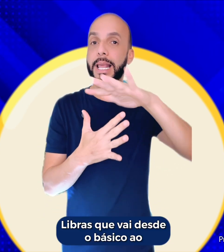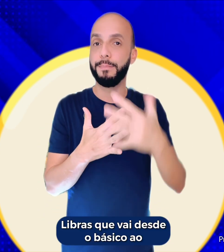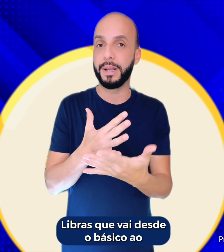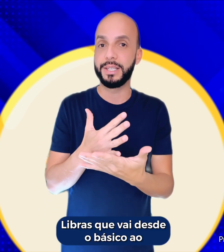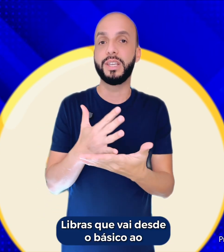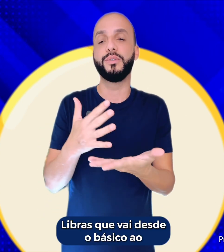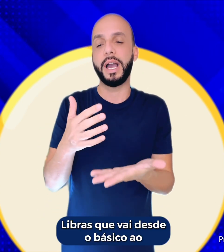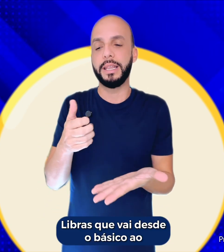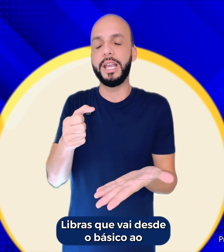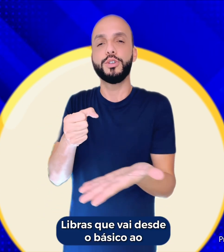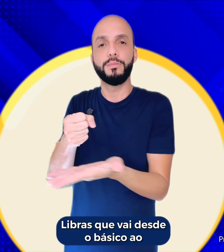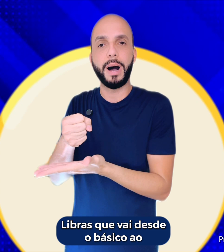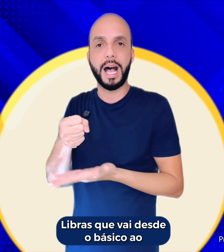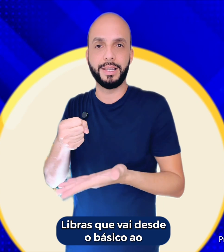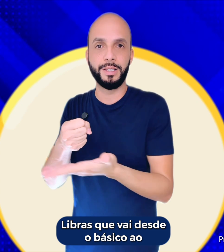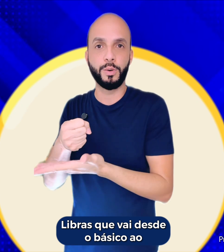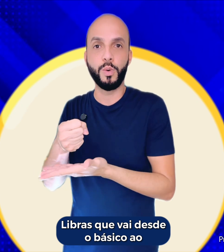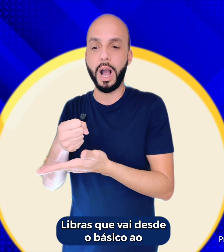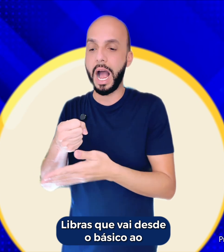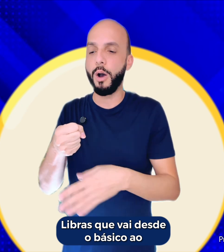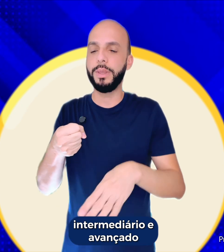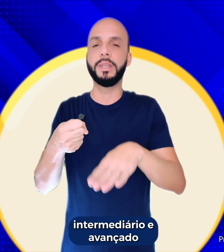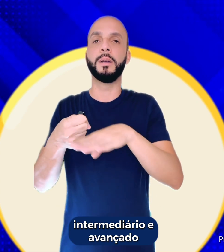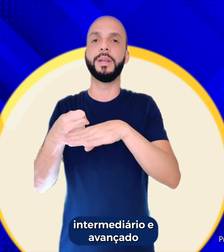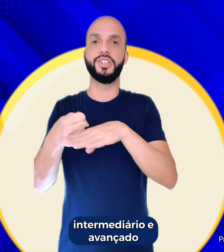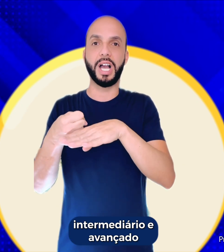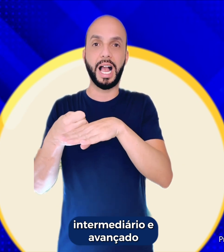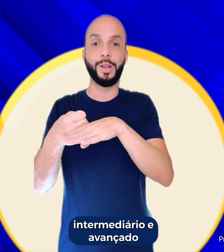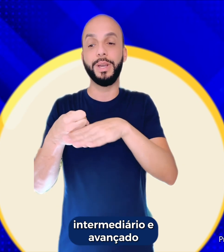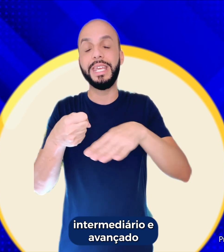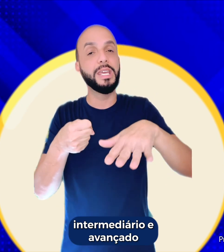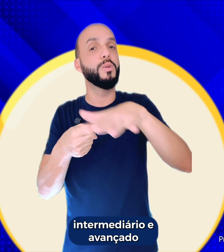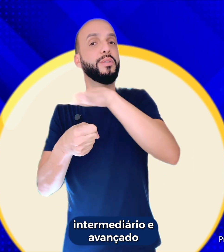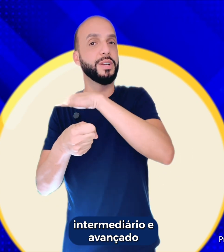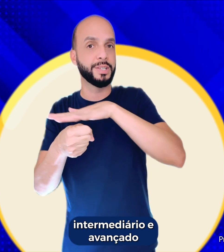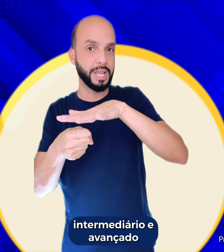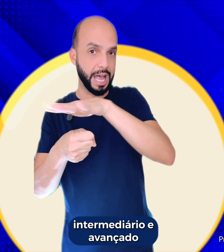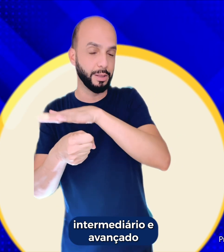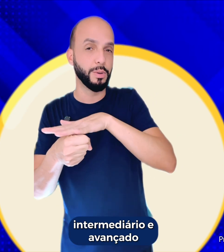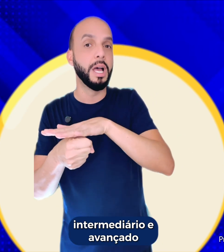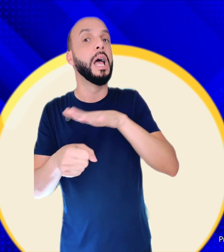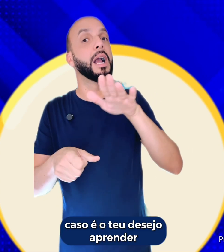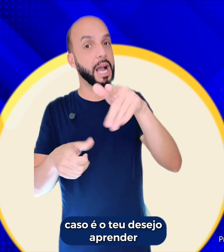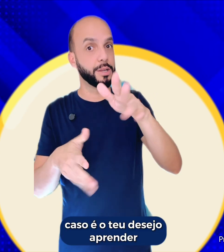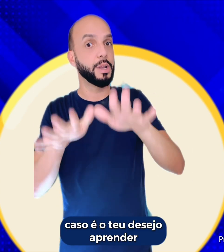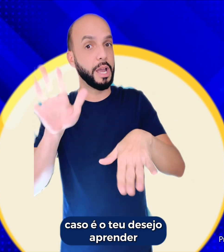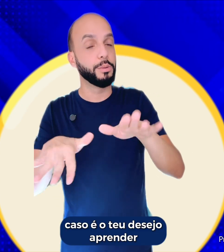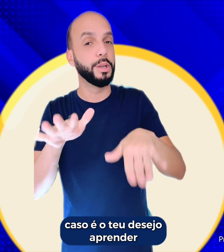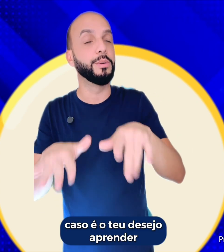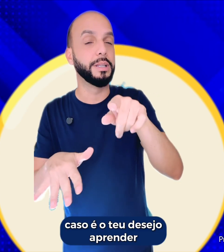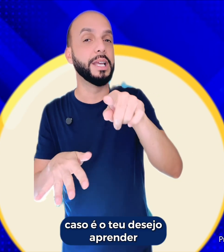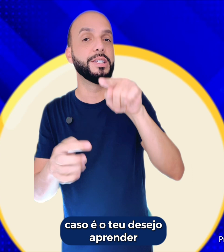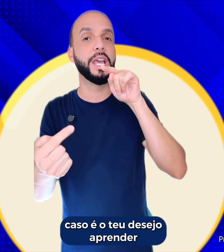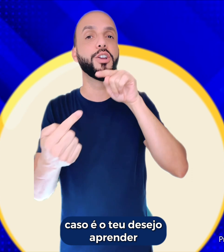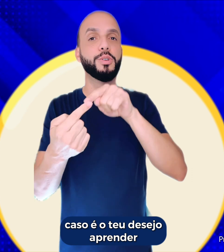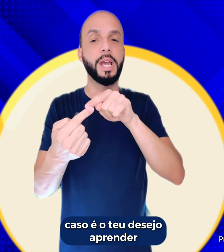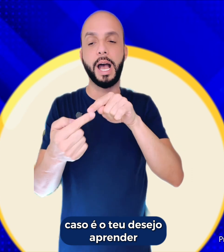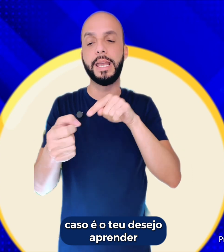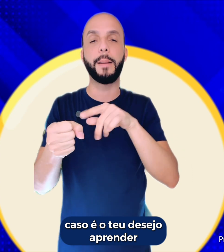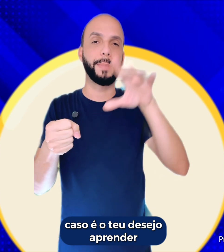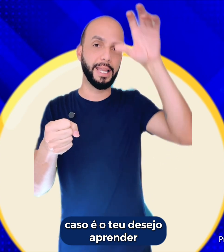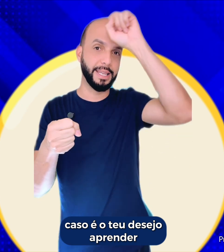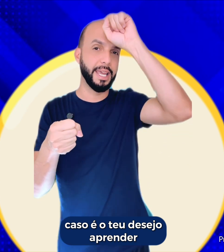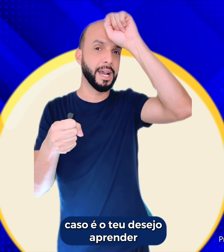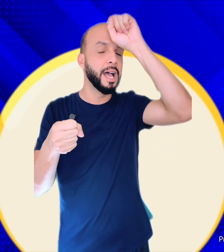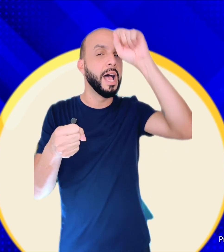Libras, que vai desde o básico ao intermediário e o avançado, caso é o teu desejo